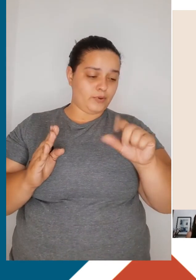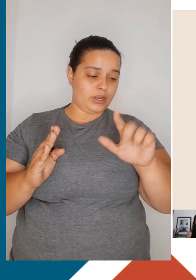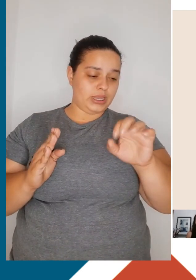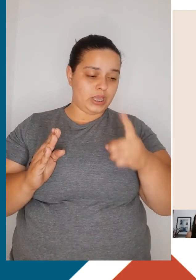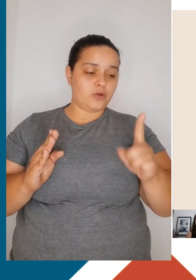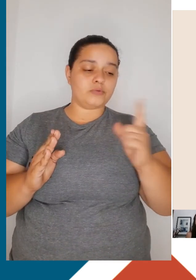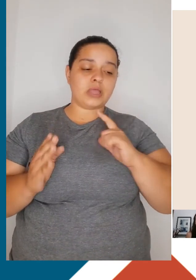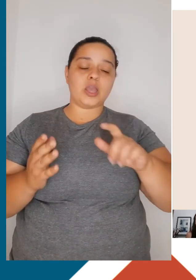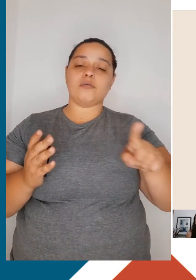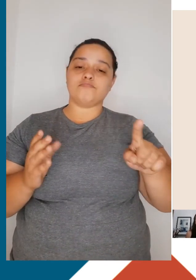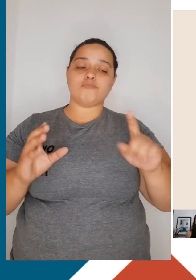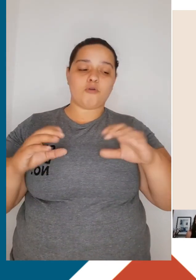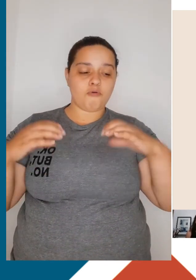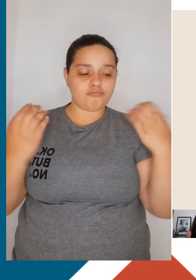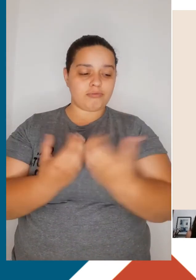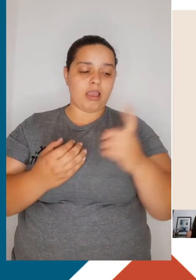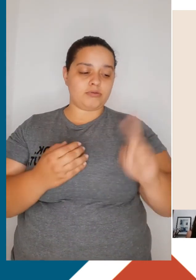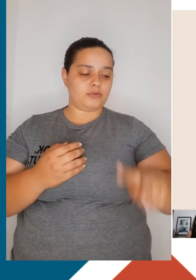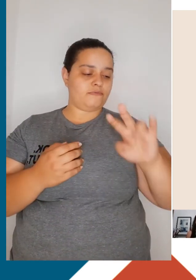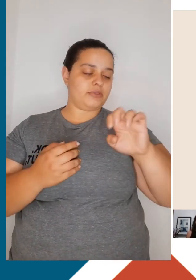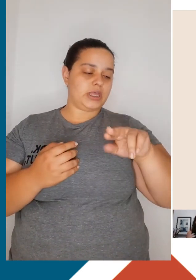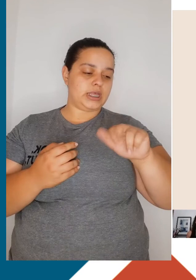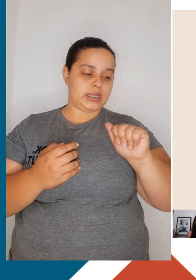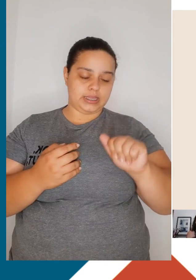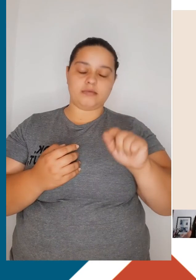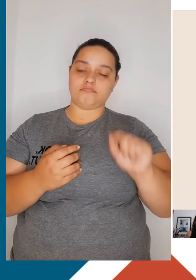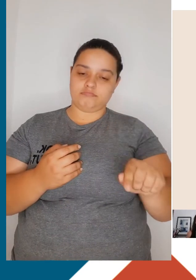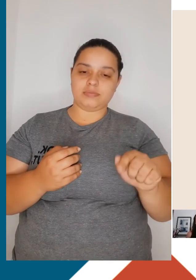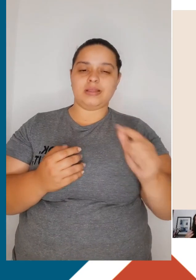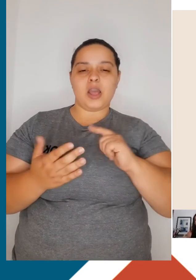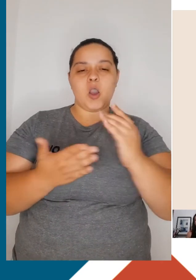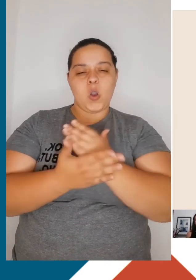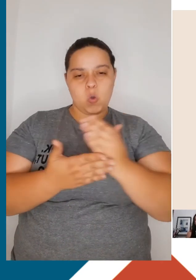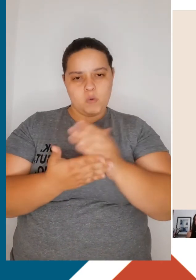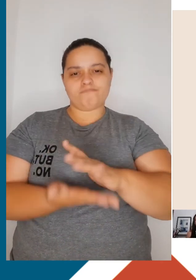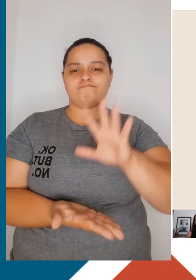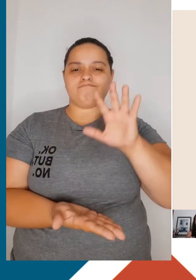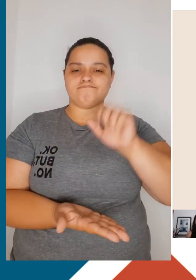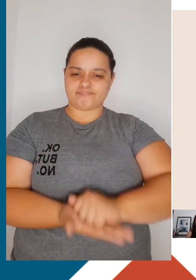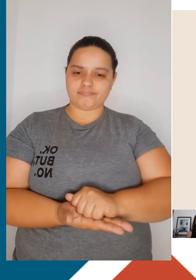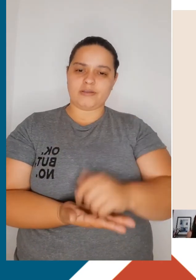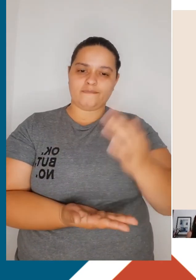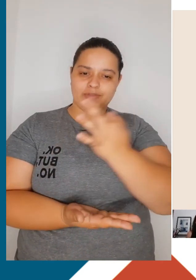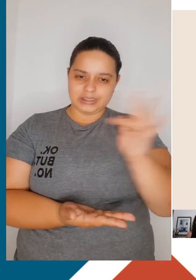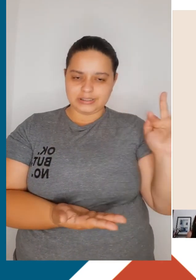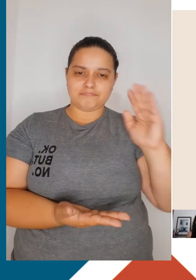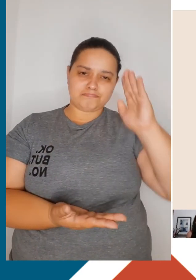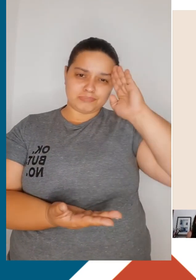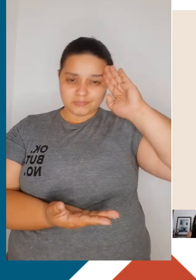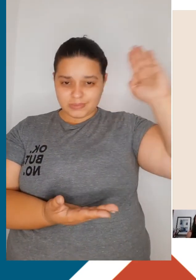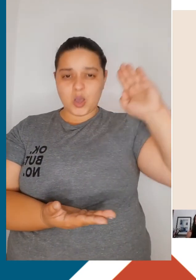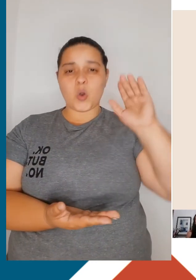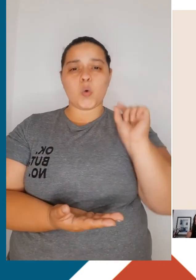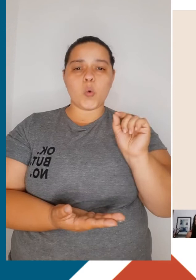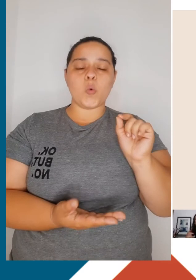de Viena, em 1815, que é uma tentativa das monarquias absolutistas, algumas monarquias absolutistas francesas, aquelas principais